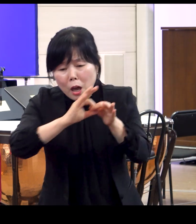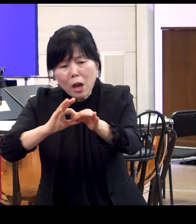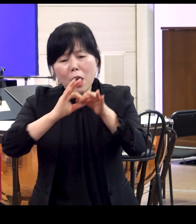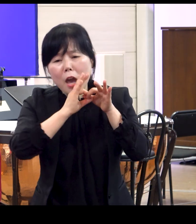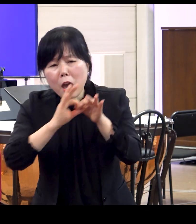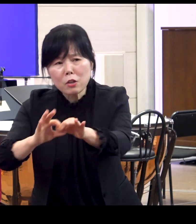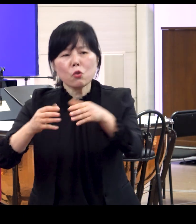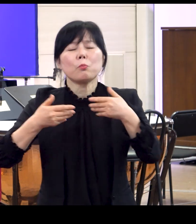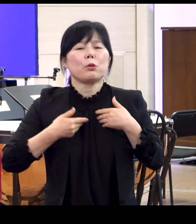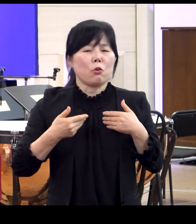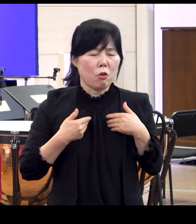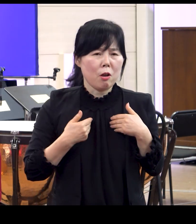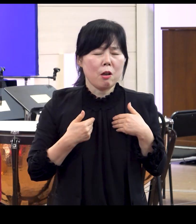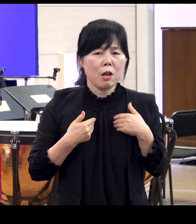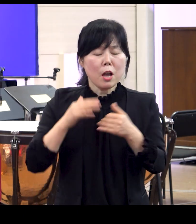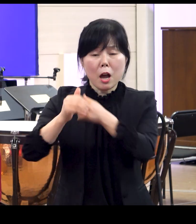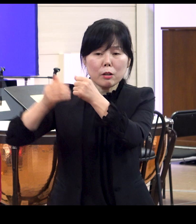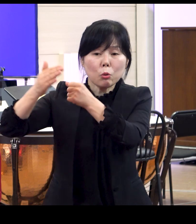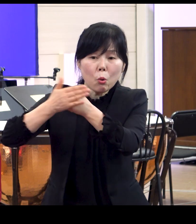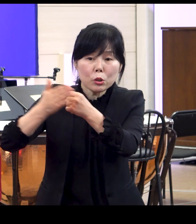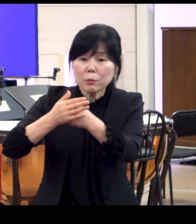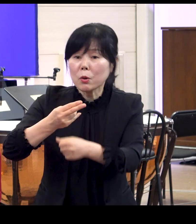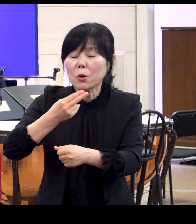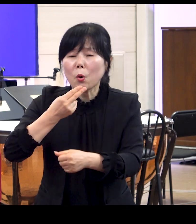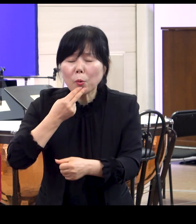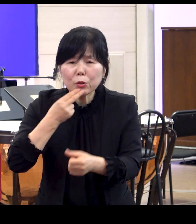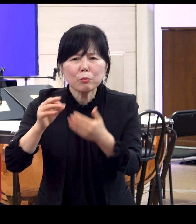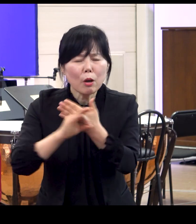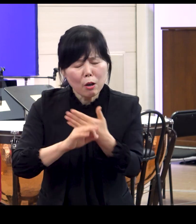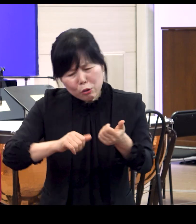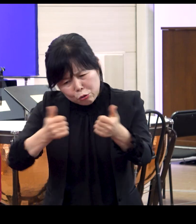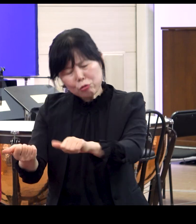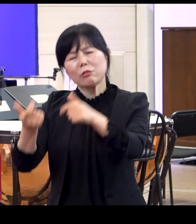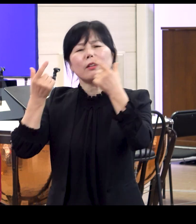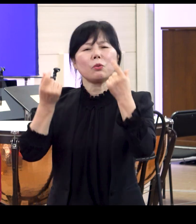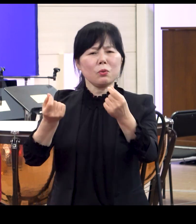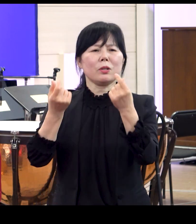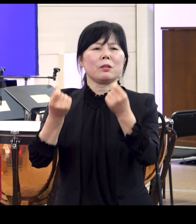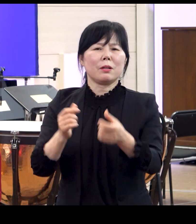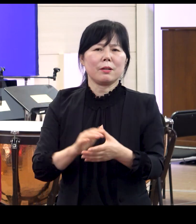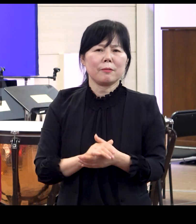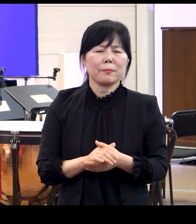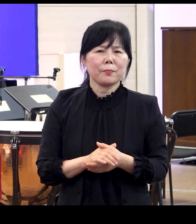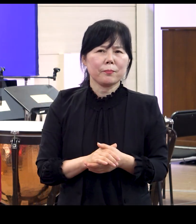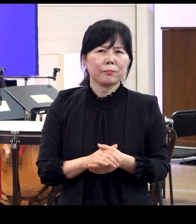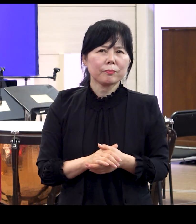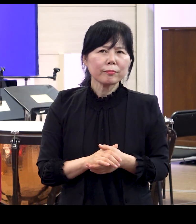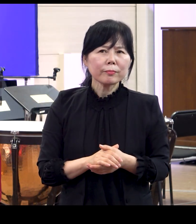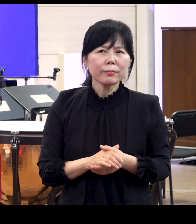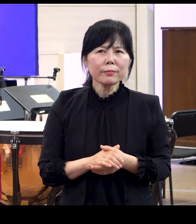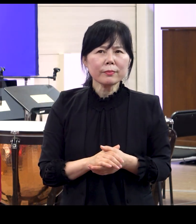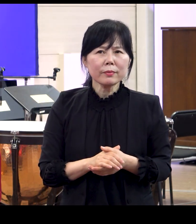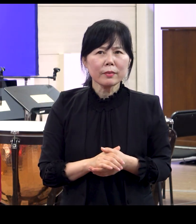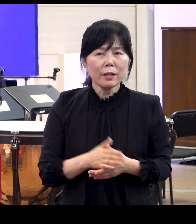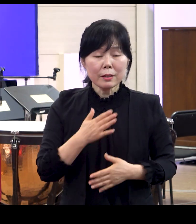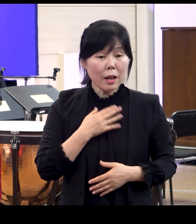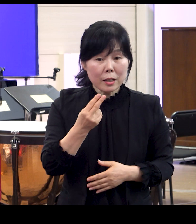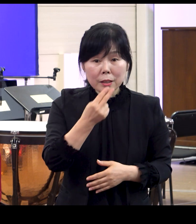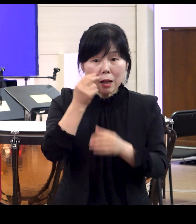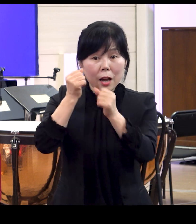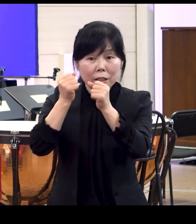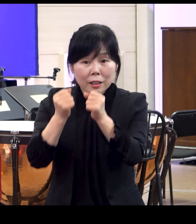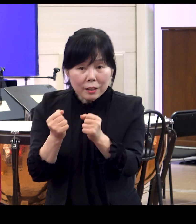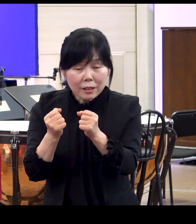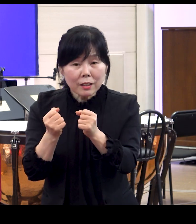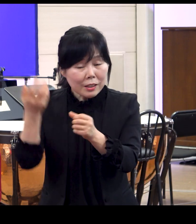한번 일어나는 것이 아니라 계속 그 역사가 있어야 그게 가능한 이야기예요. 여러분, 정말